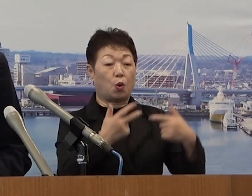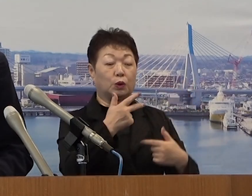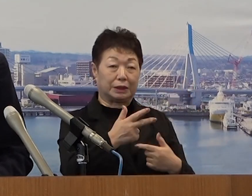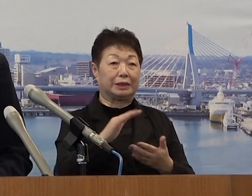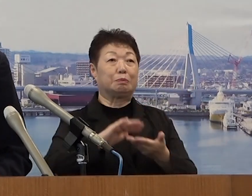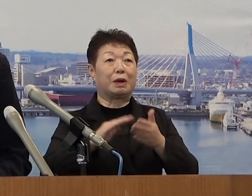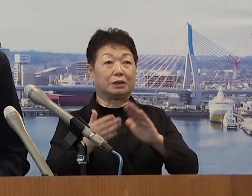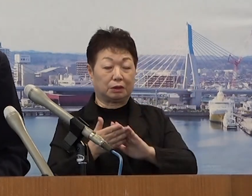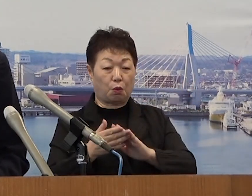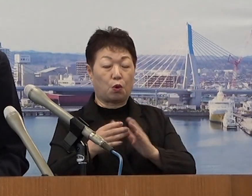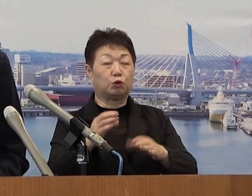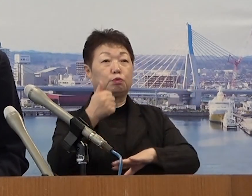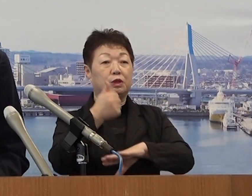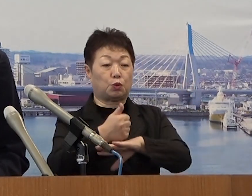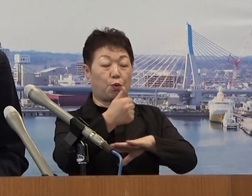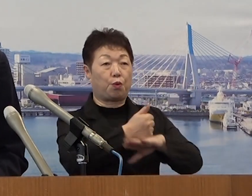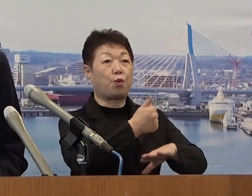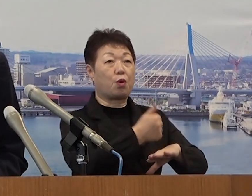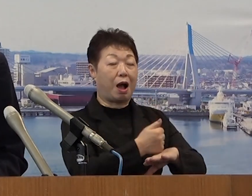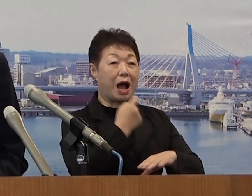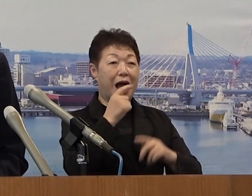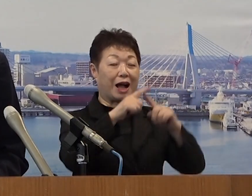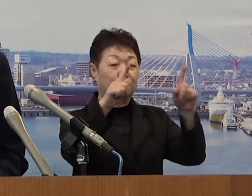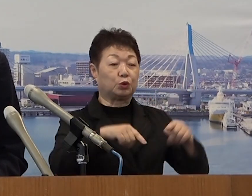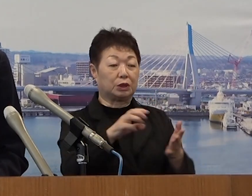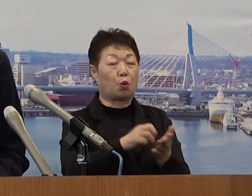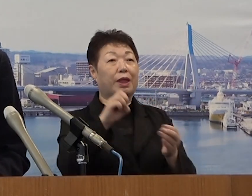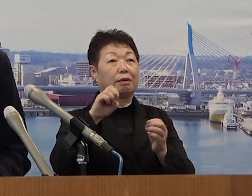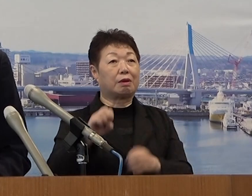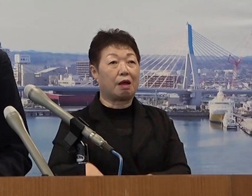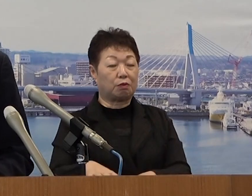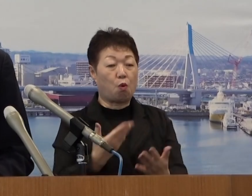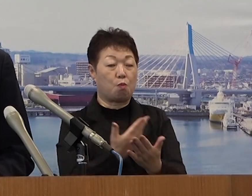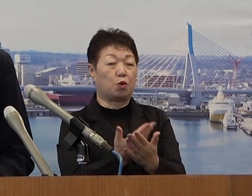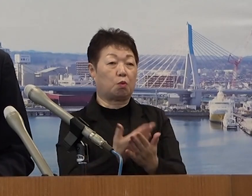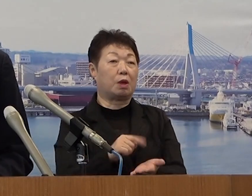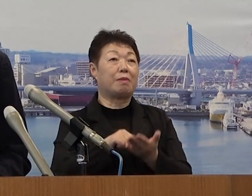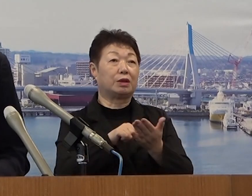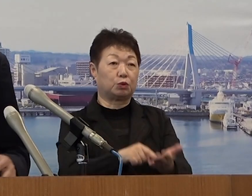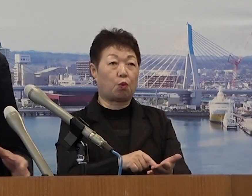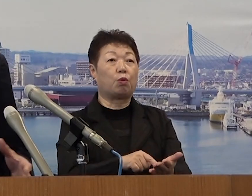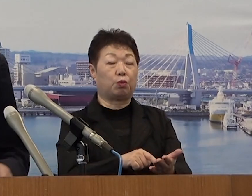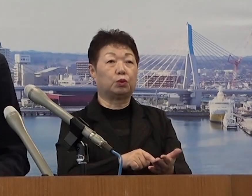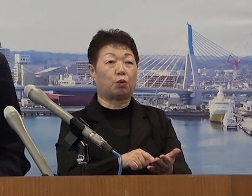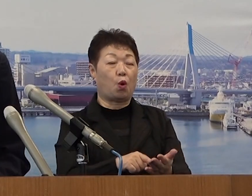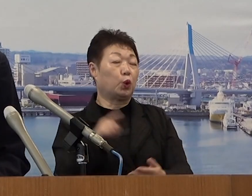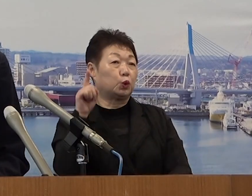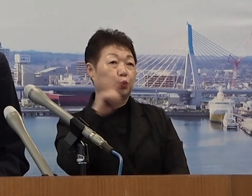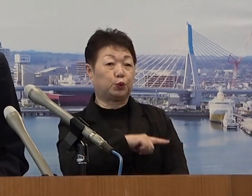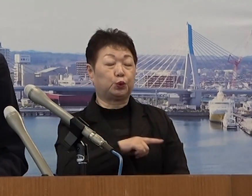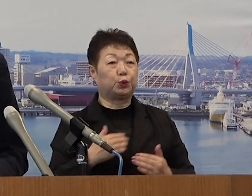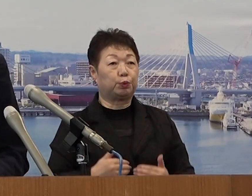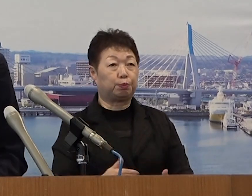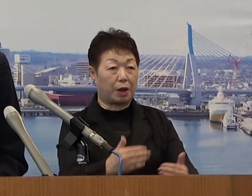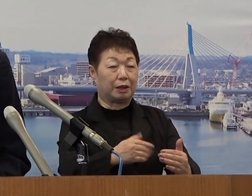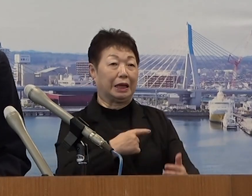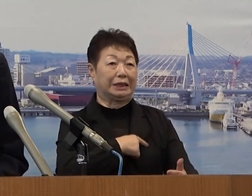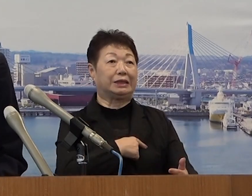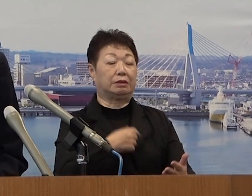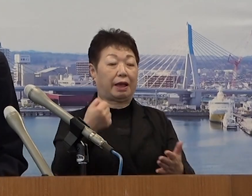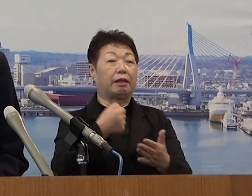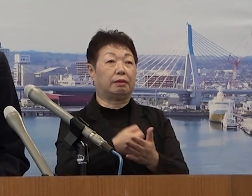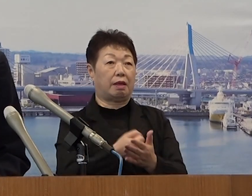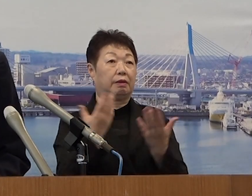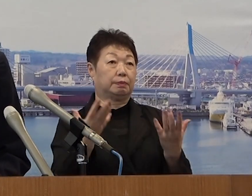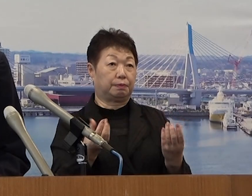の首長さん方が全員白紙撤回を求めましょうということで、非常にこうスピーディーに意思決定がなされ